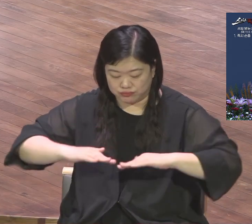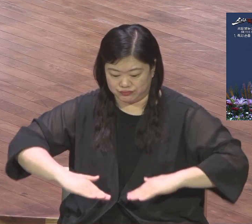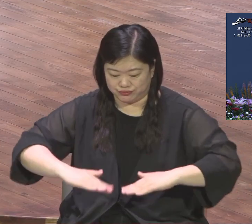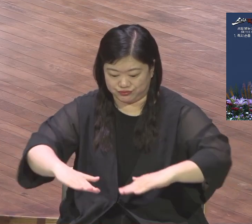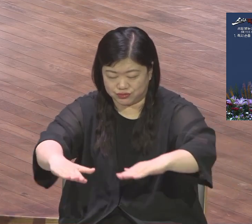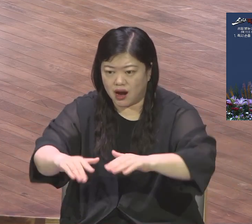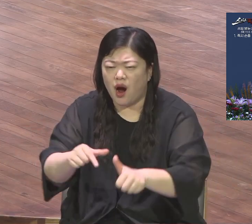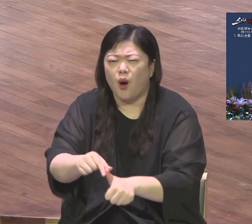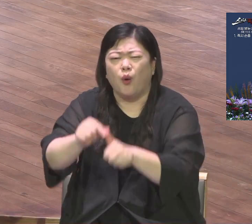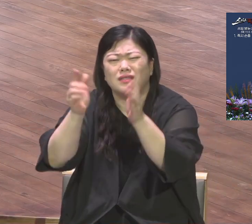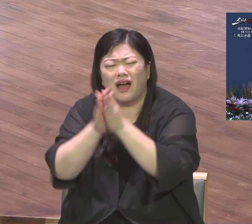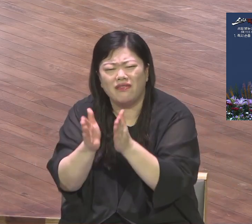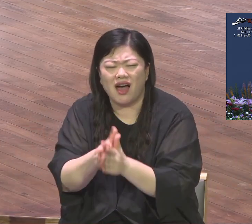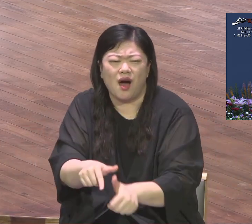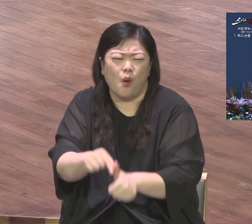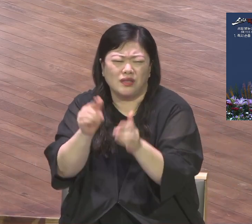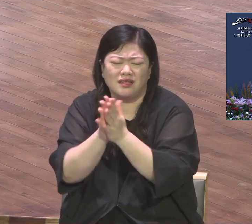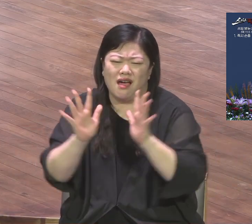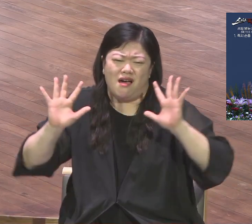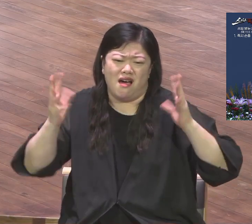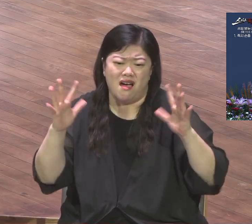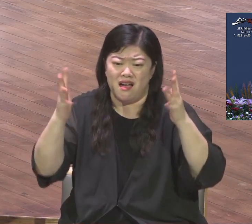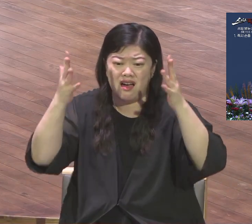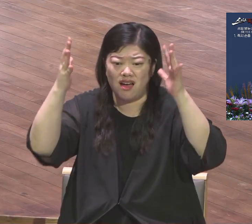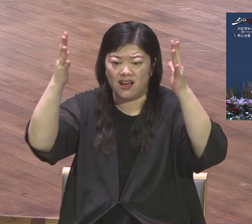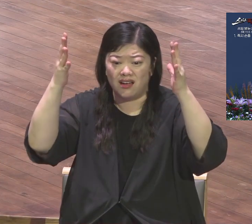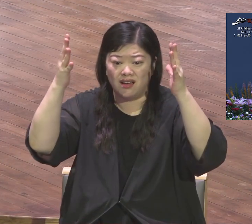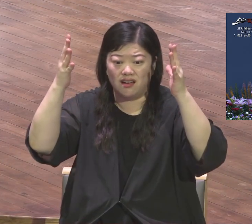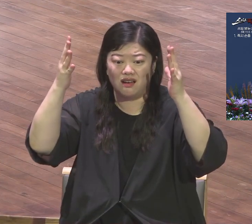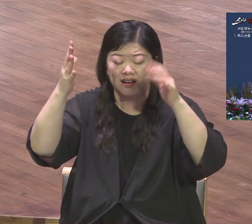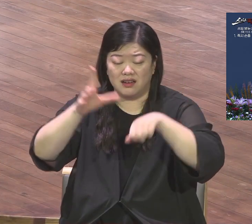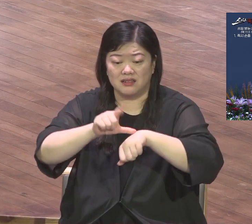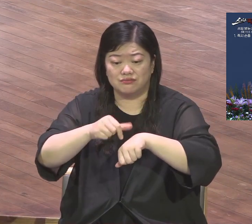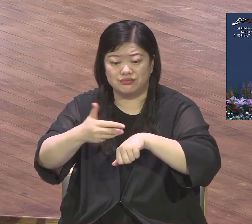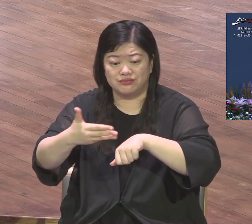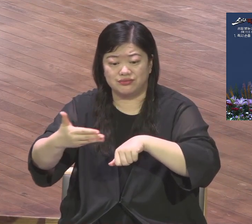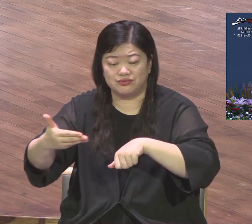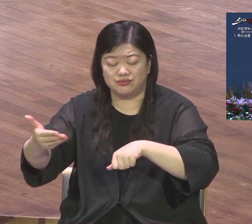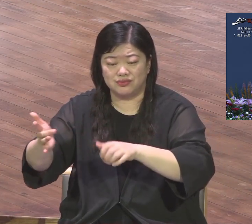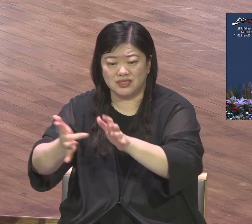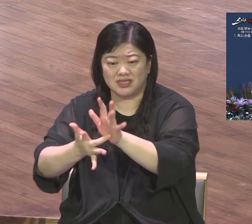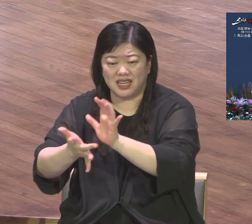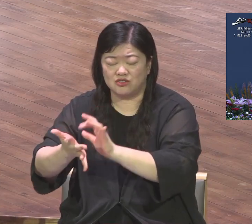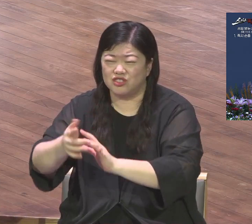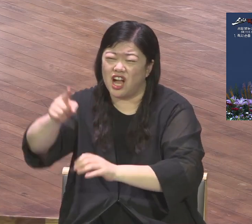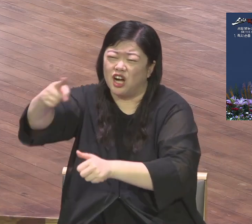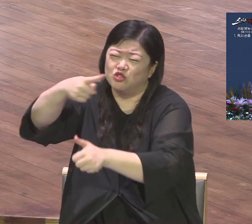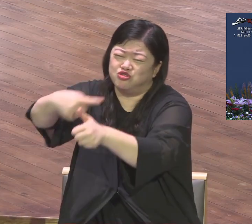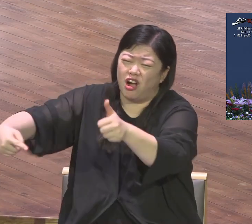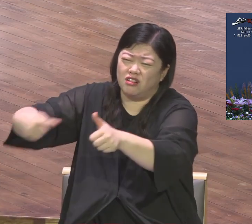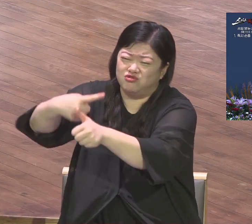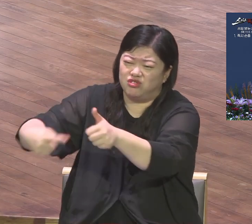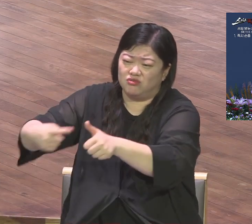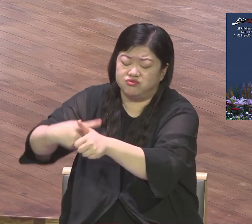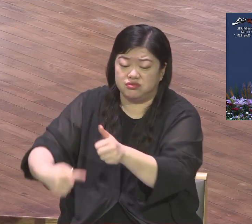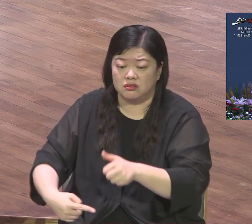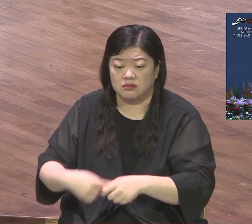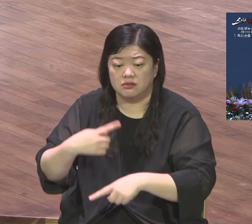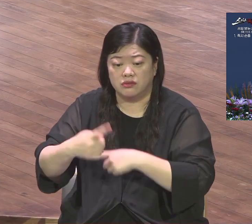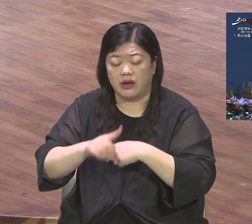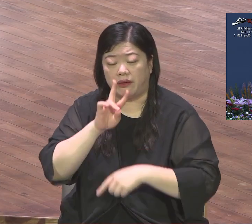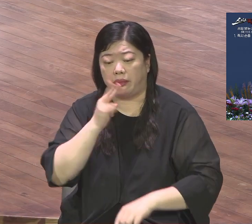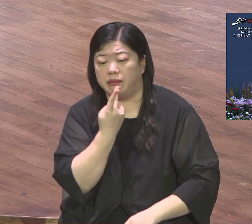그 목소리가 이제는 죽여라. 우리가 신앙생활을 하면서 정말 잘 봐야 될